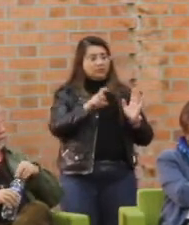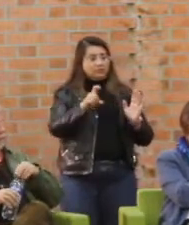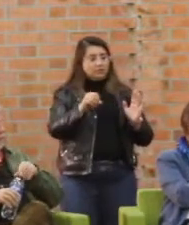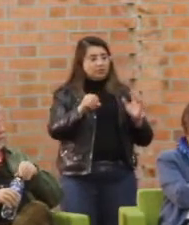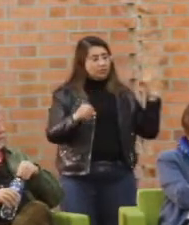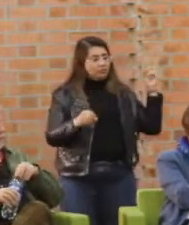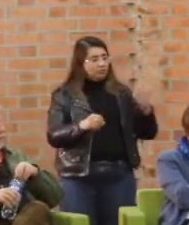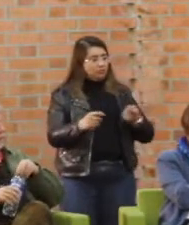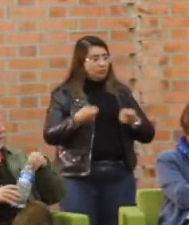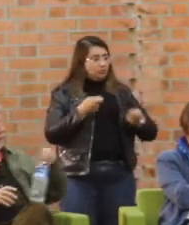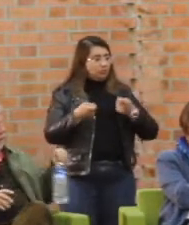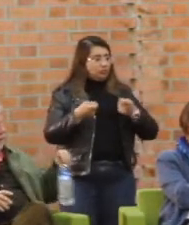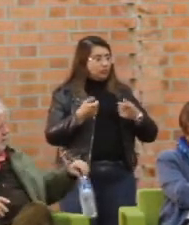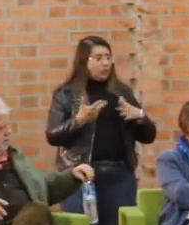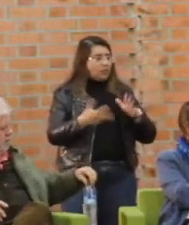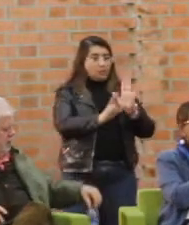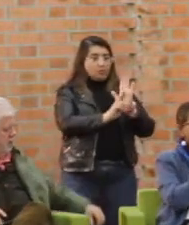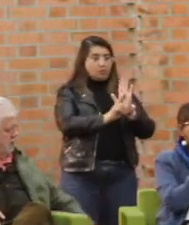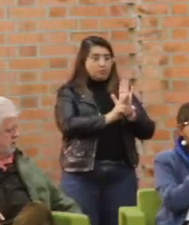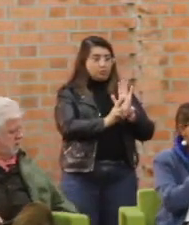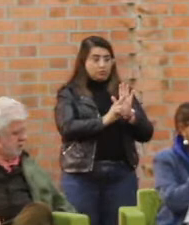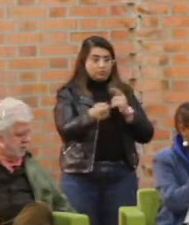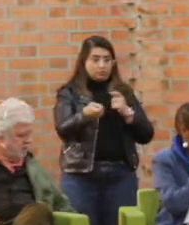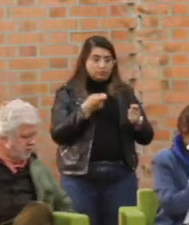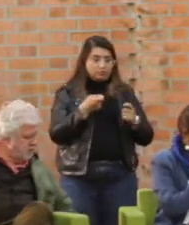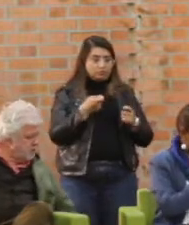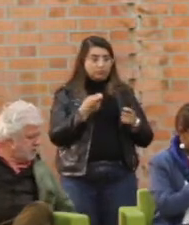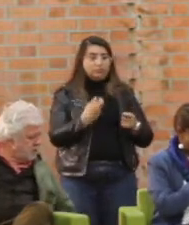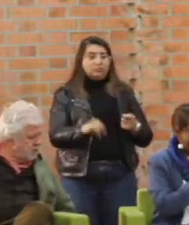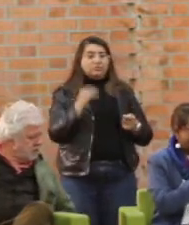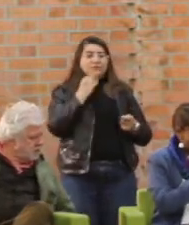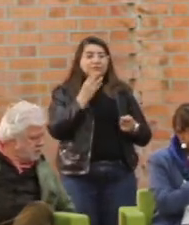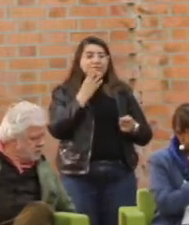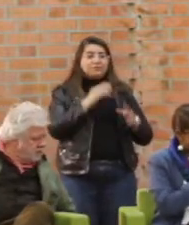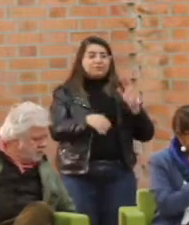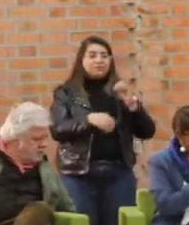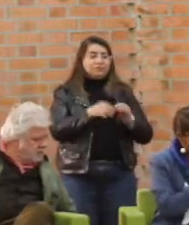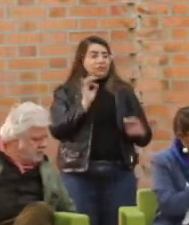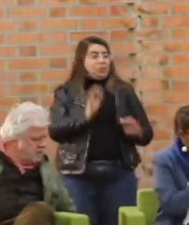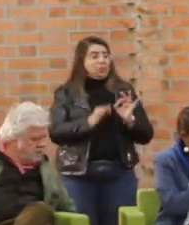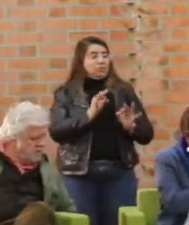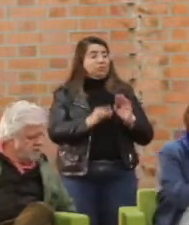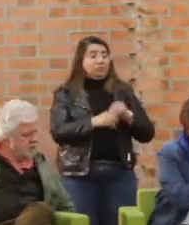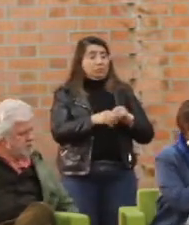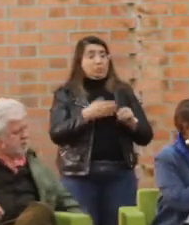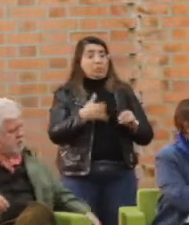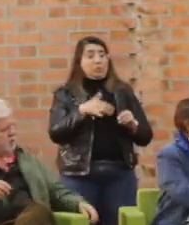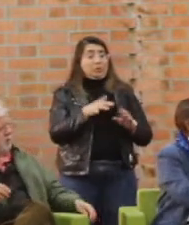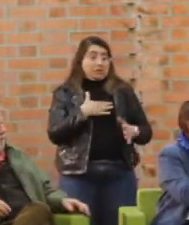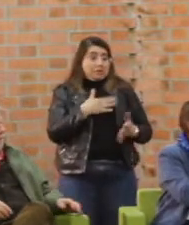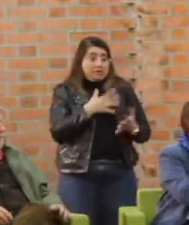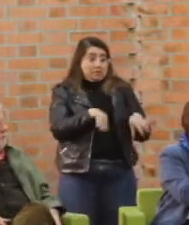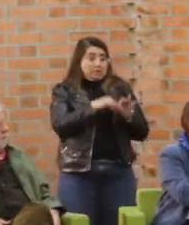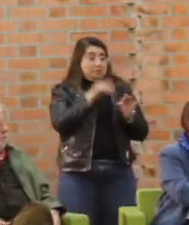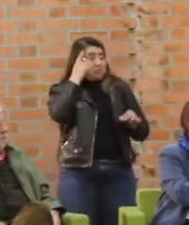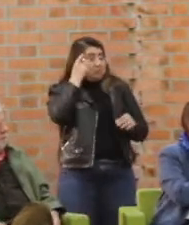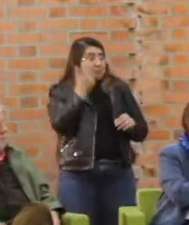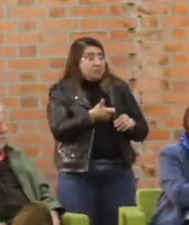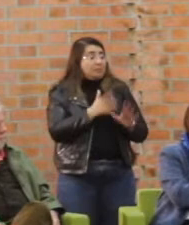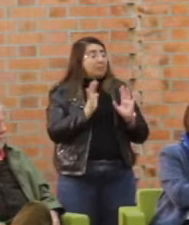de la natalidad y de la reproducción es decir se ha politizado algo que parecía del mundo privado Entonces